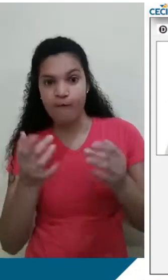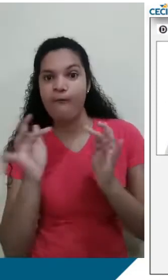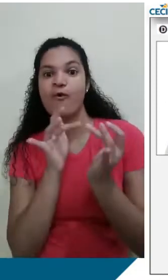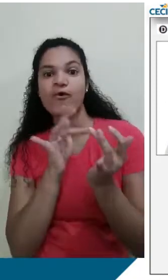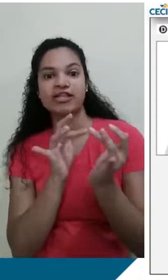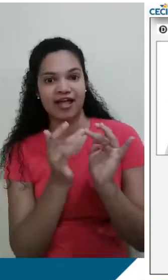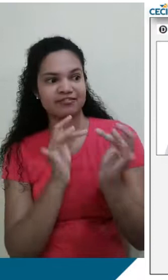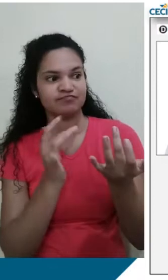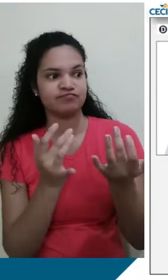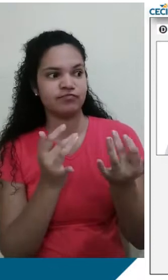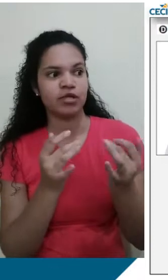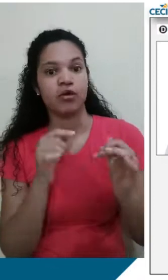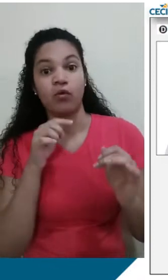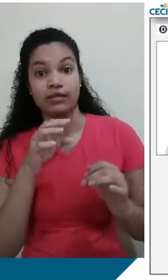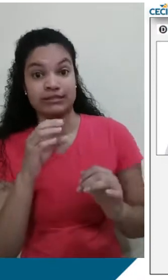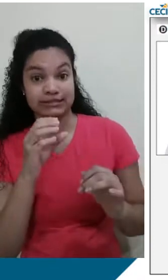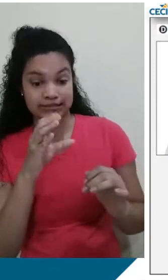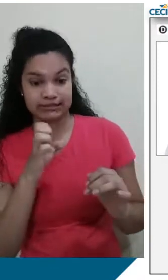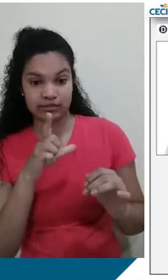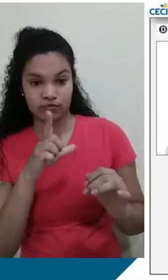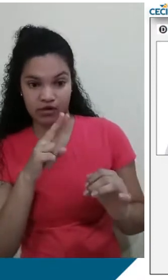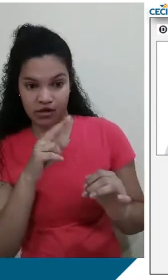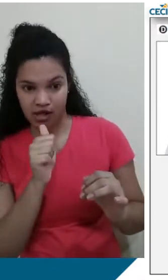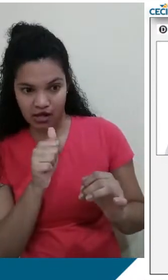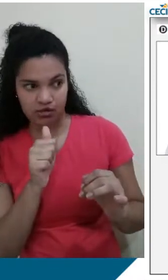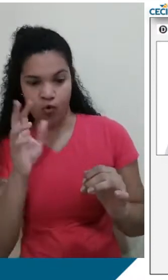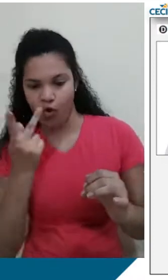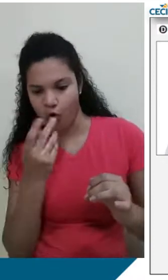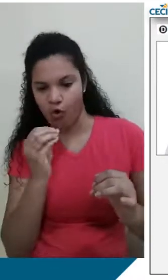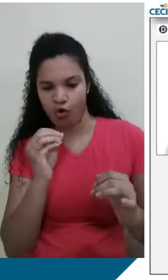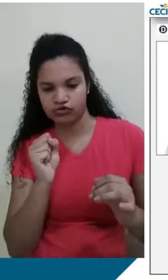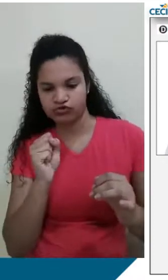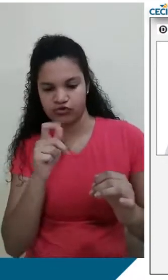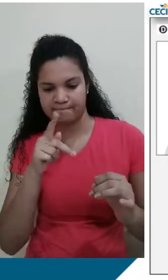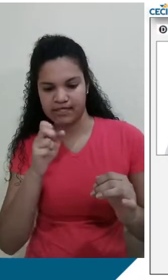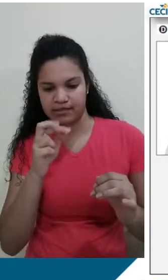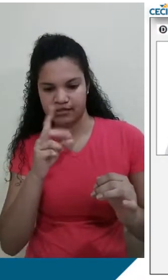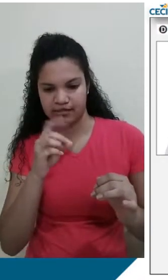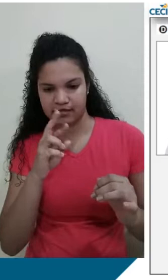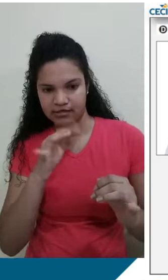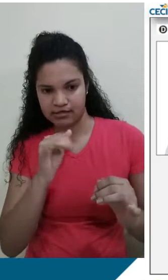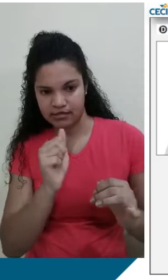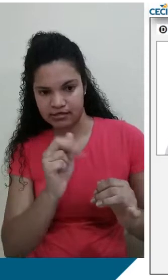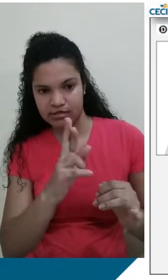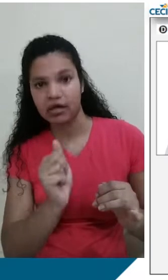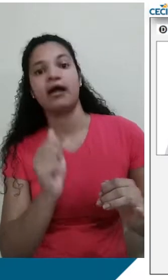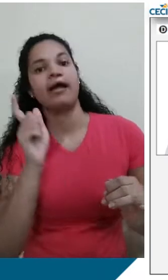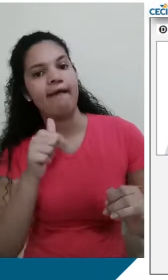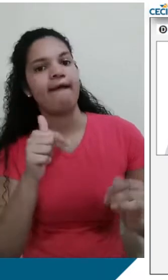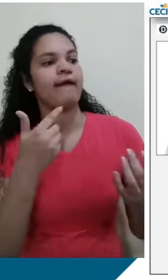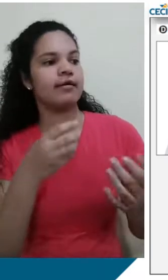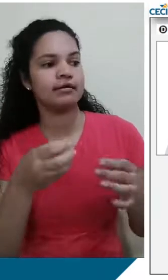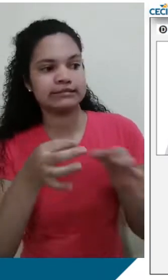para bactérias quanto para os vírus, são as células que vão ser atacadas pelo agente causador de doença,